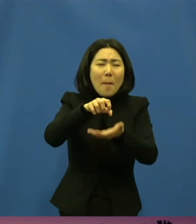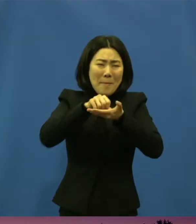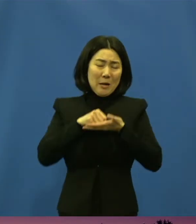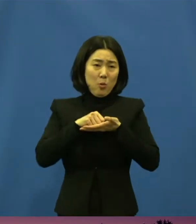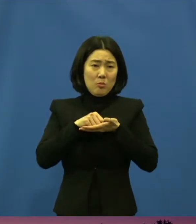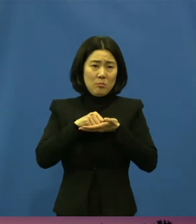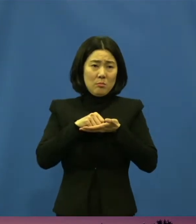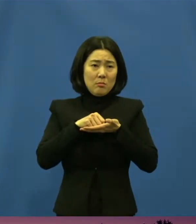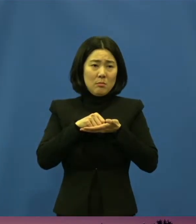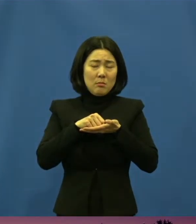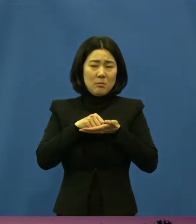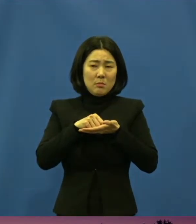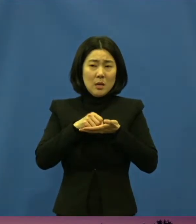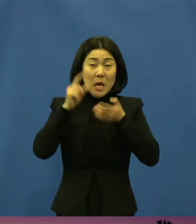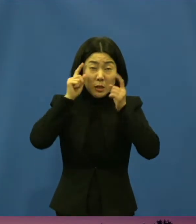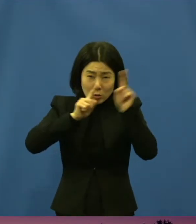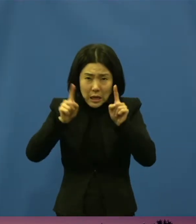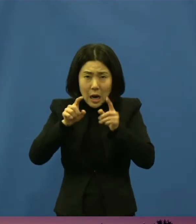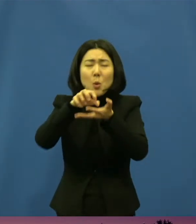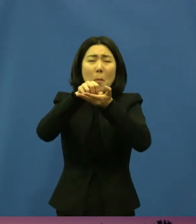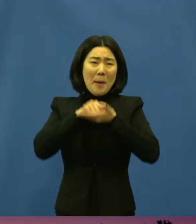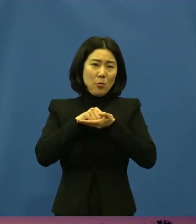제대로 된 성경 공부를 해야 돼요.